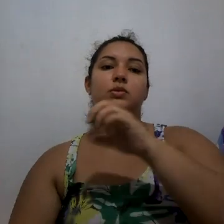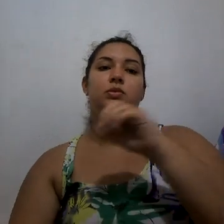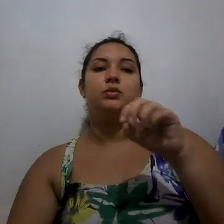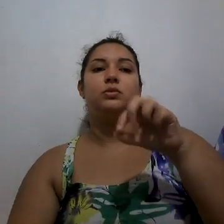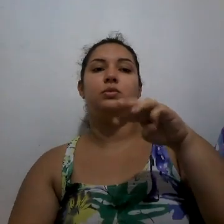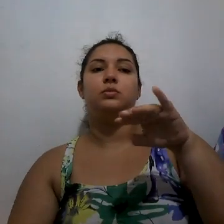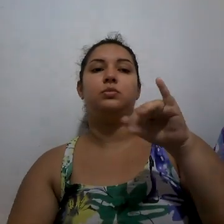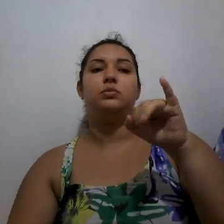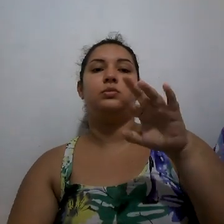dizer que nós pegamos o